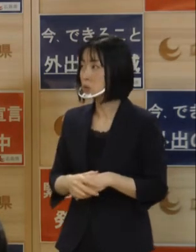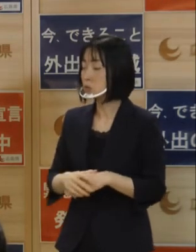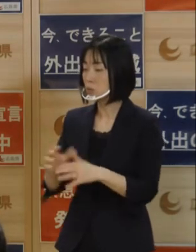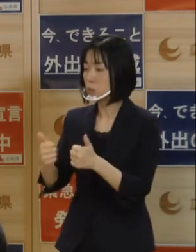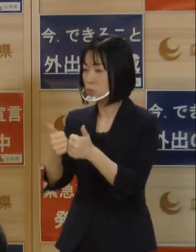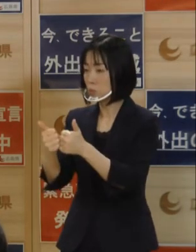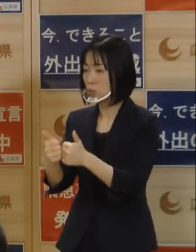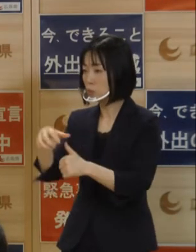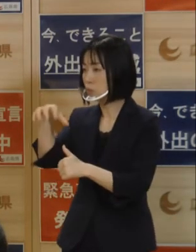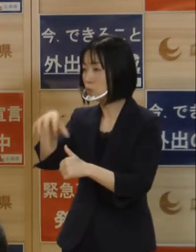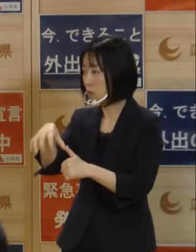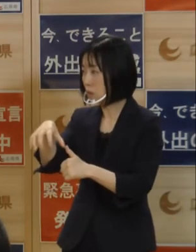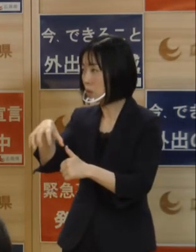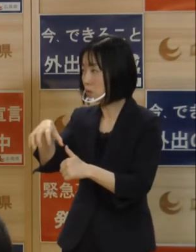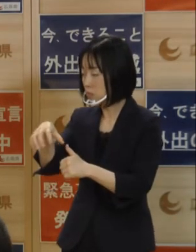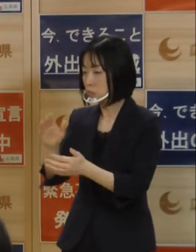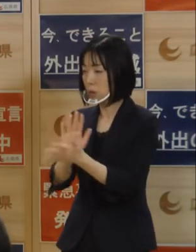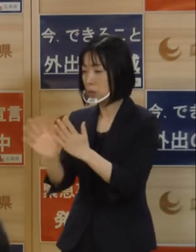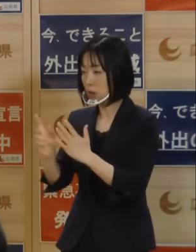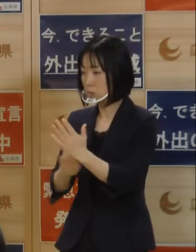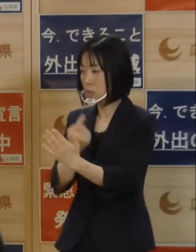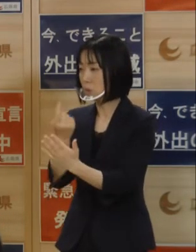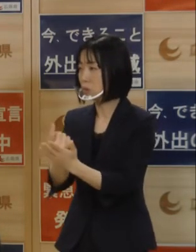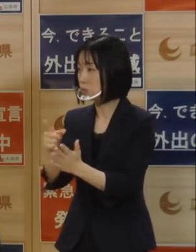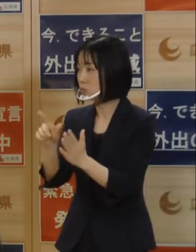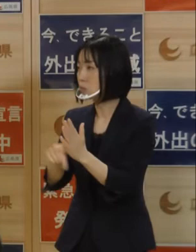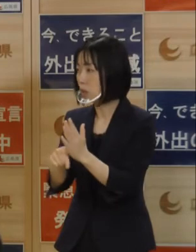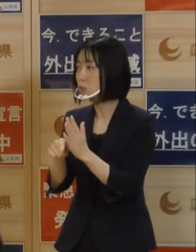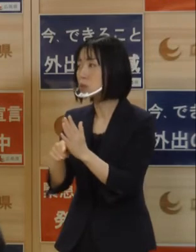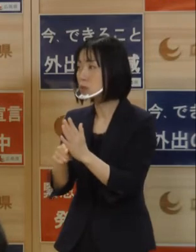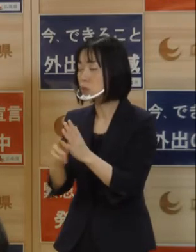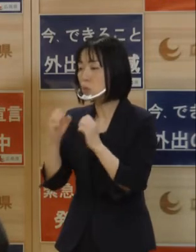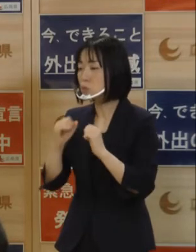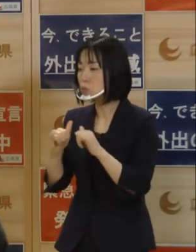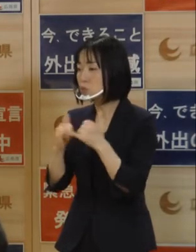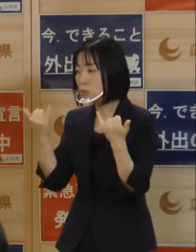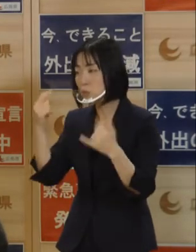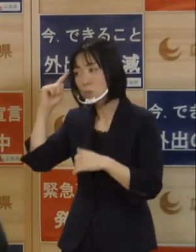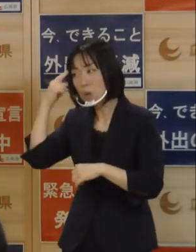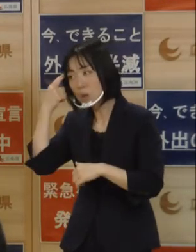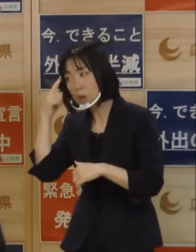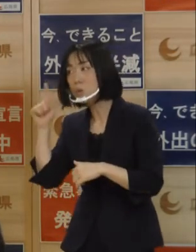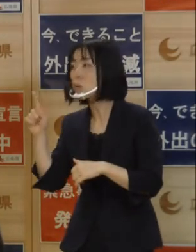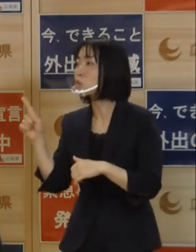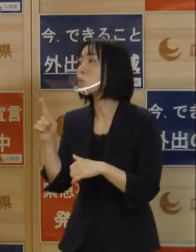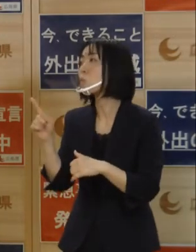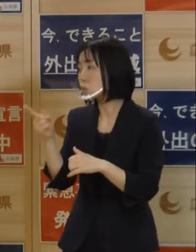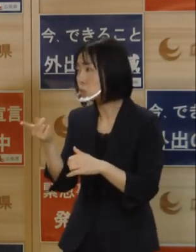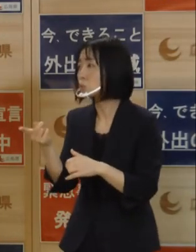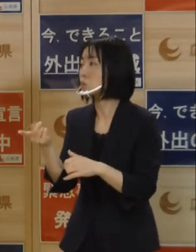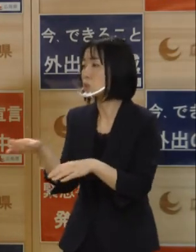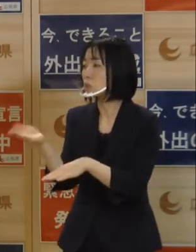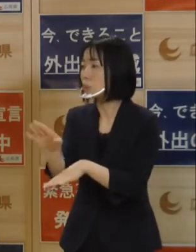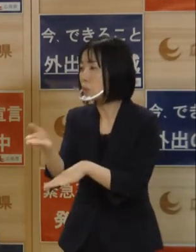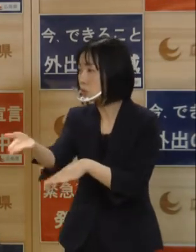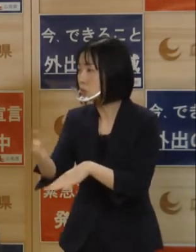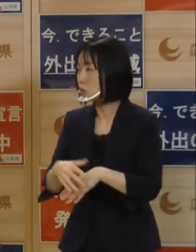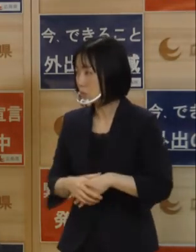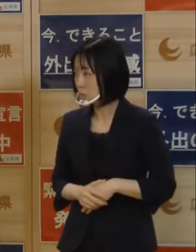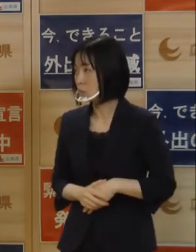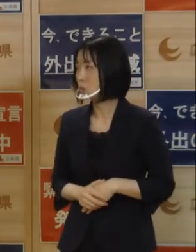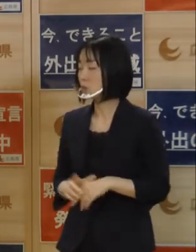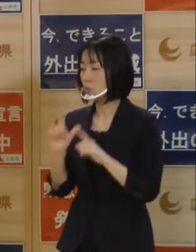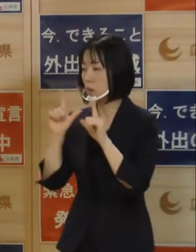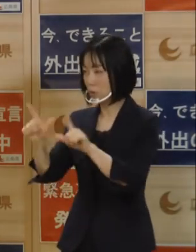声をどのように反映していくお考えでしょうか。 繰り返しになりますけれども、その使わ